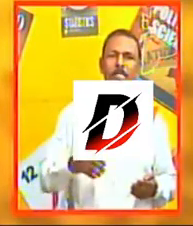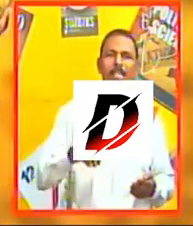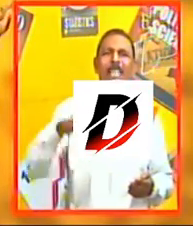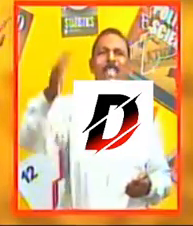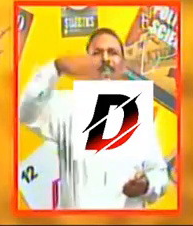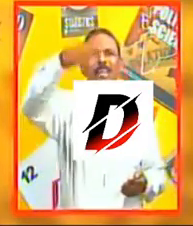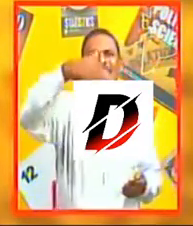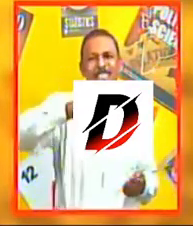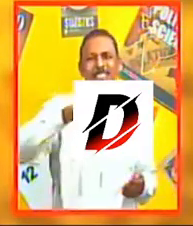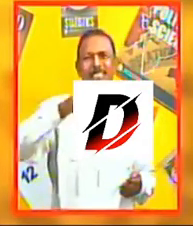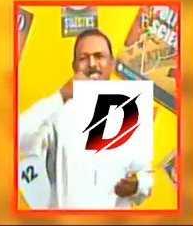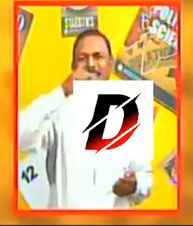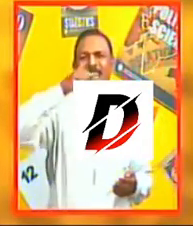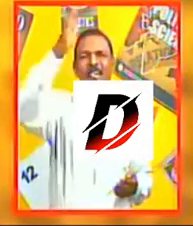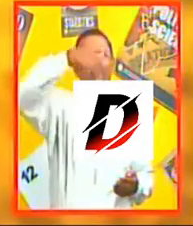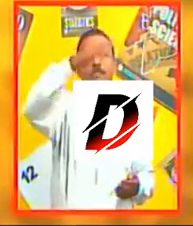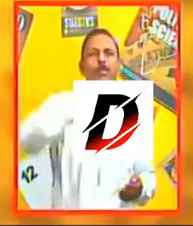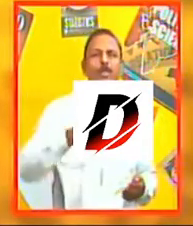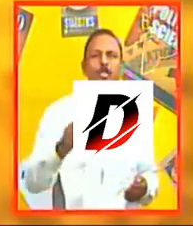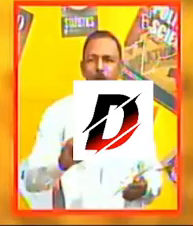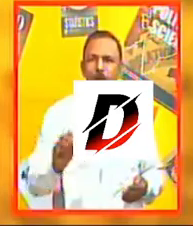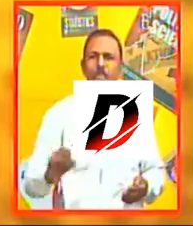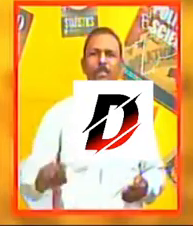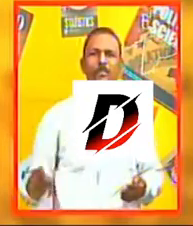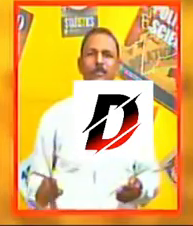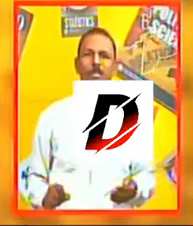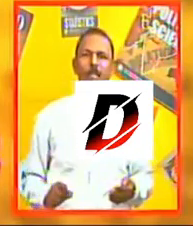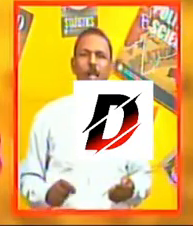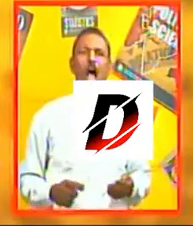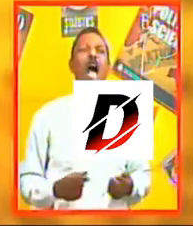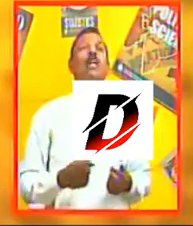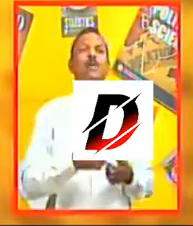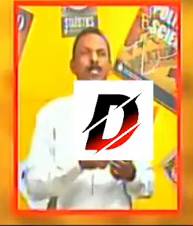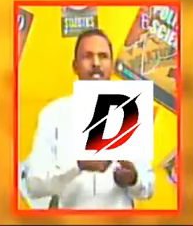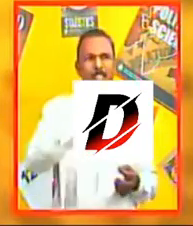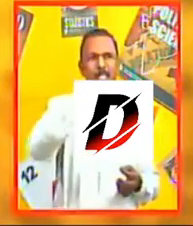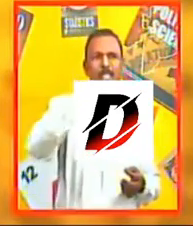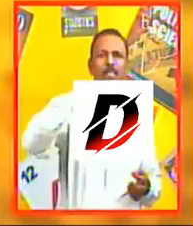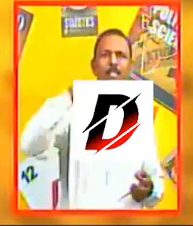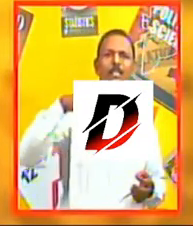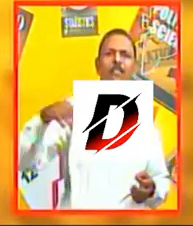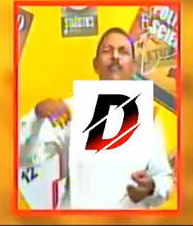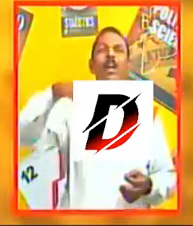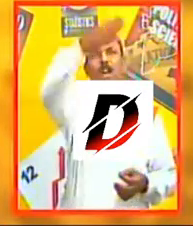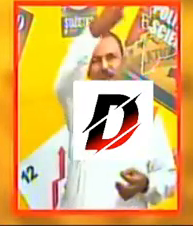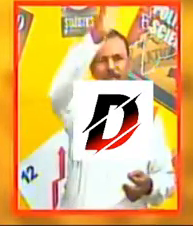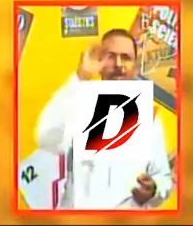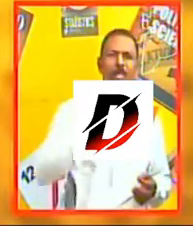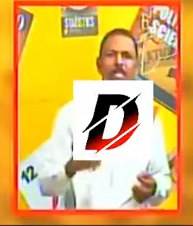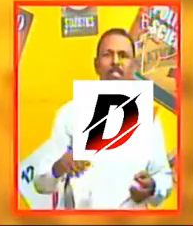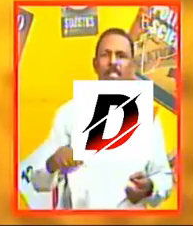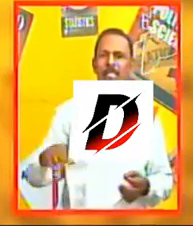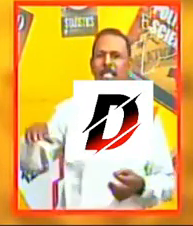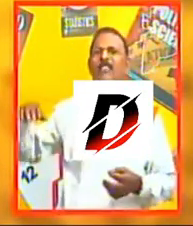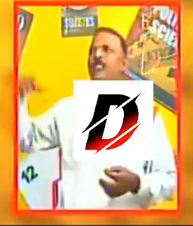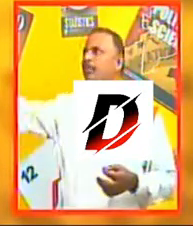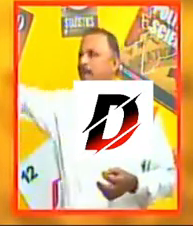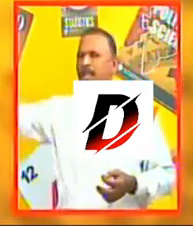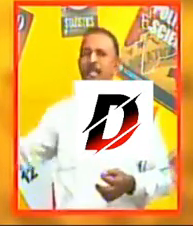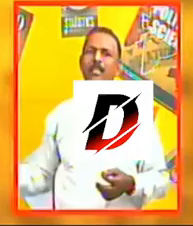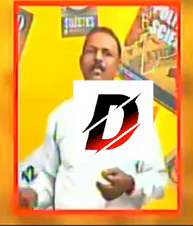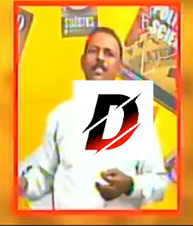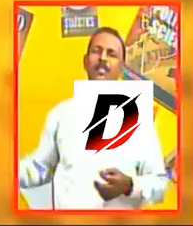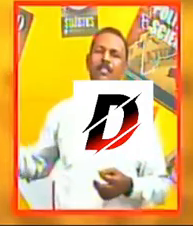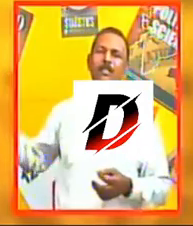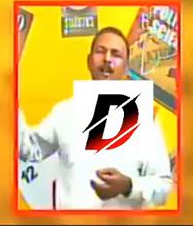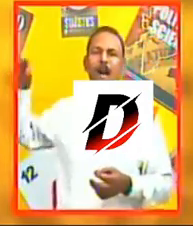பார்த்தோம்னா கடல் பகுதிகளை குறிக்கிறோம். எப்போ நீங்கள் மேப் குறித்தாலும் சரிங்க, அரபிக்கடல், வங்காள விரிகுடா,